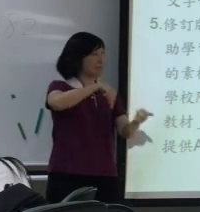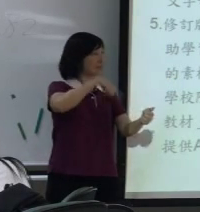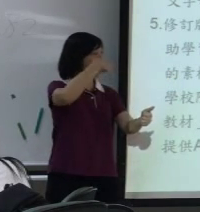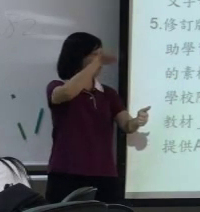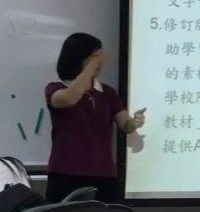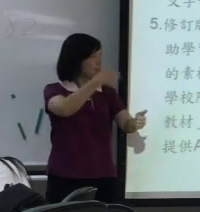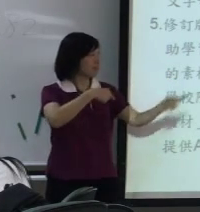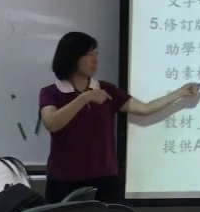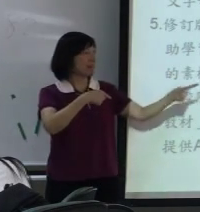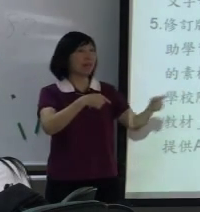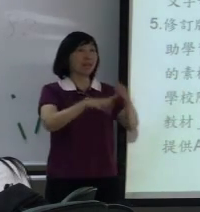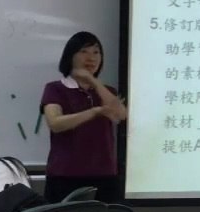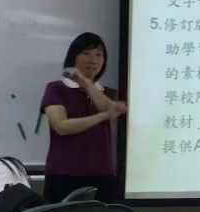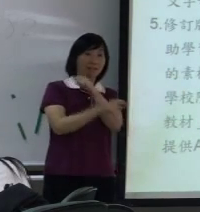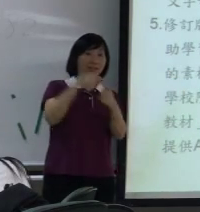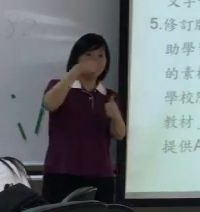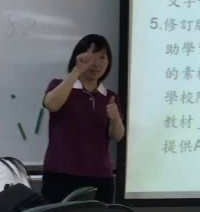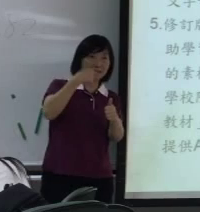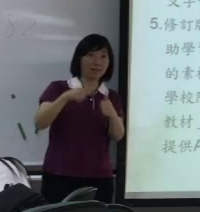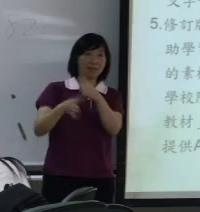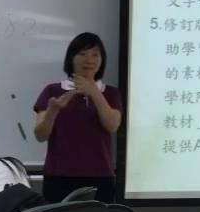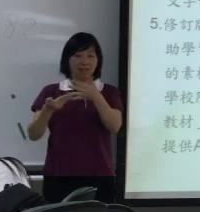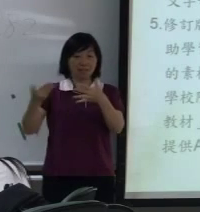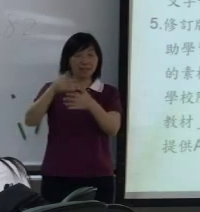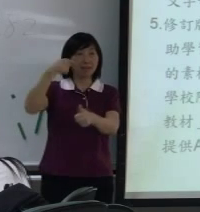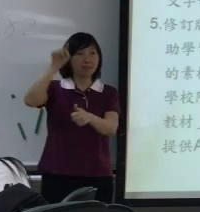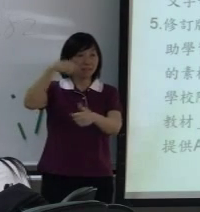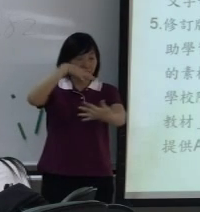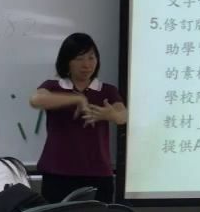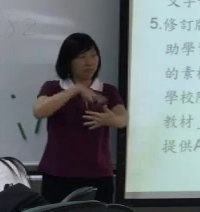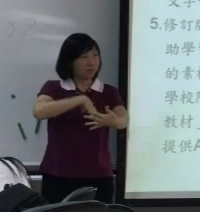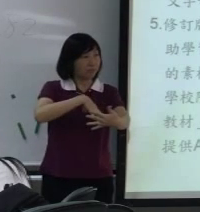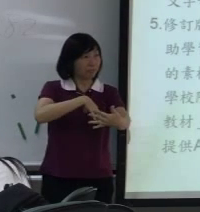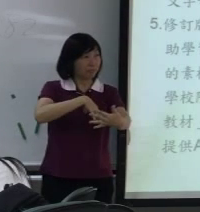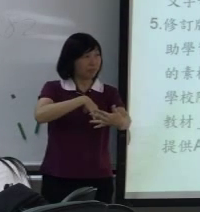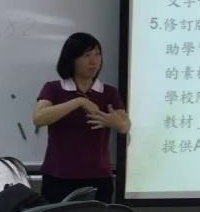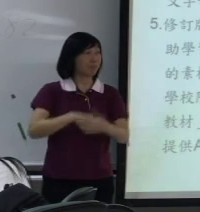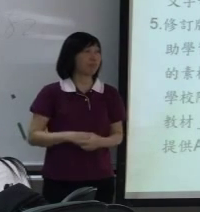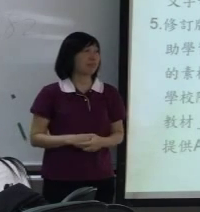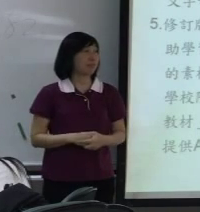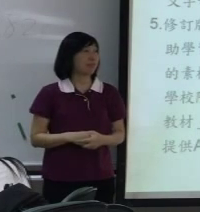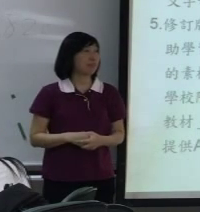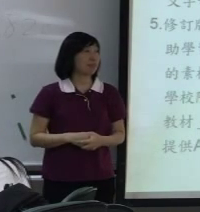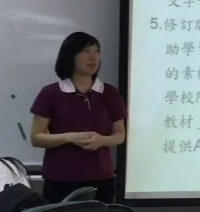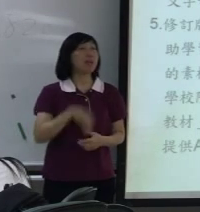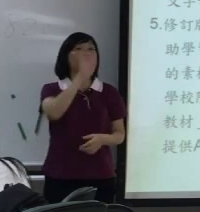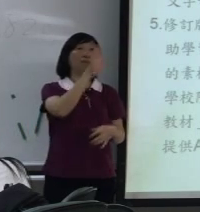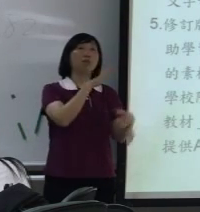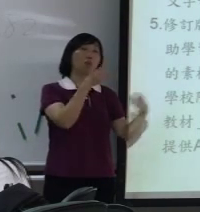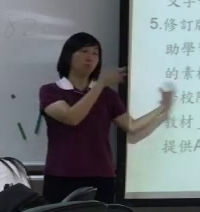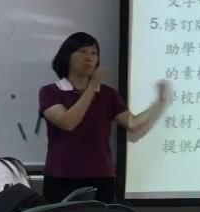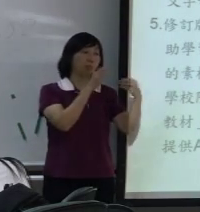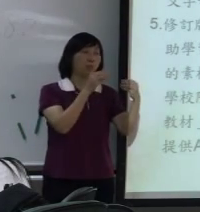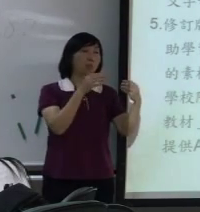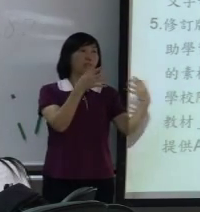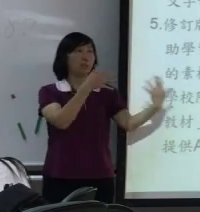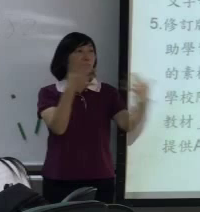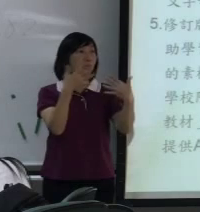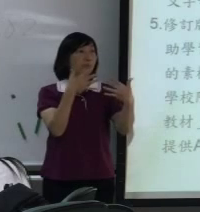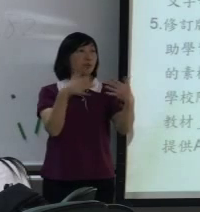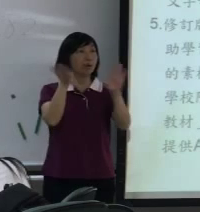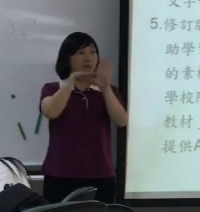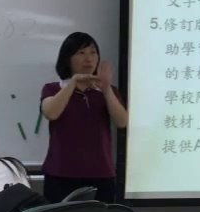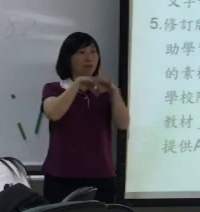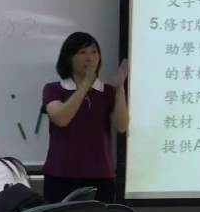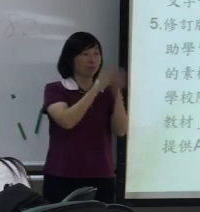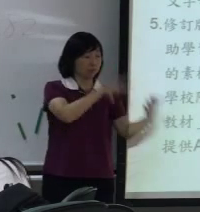进阶手语教材里面的内容，有绘画有短文里面抽